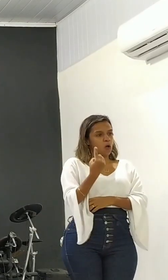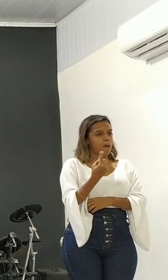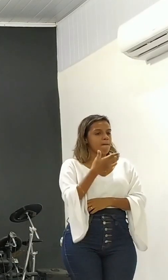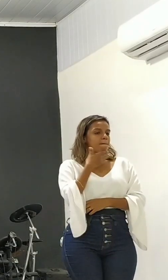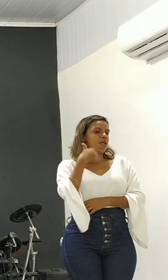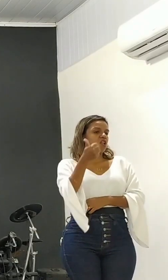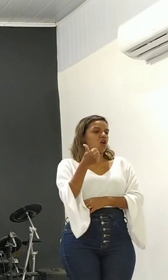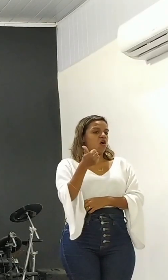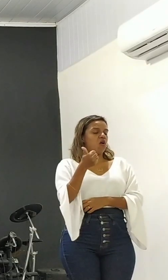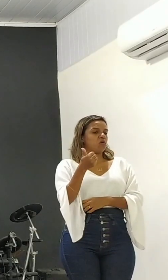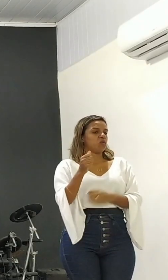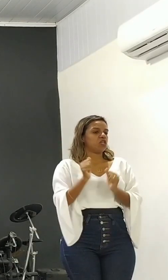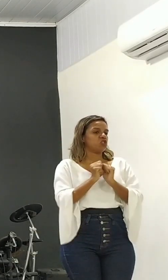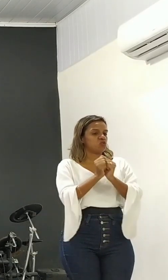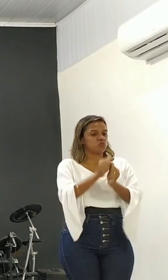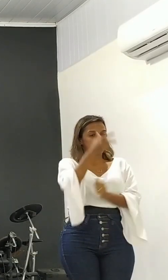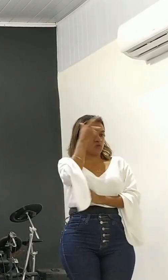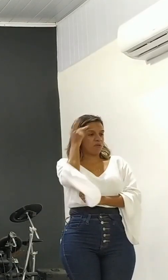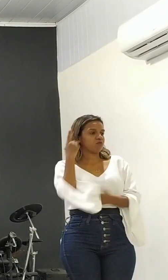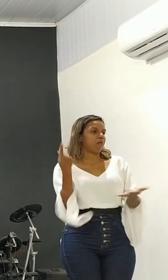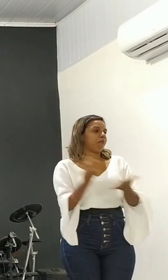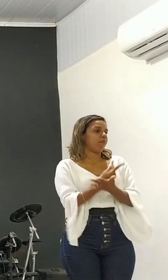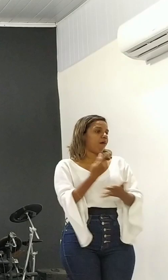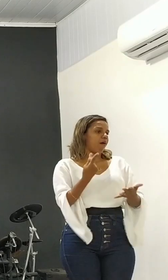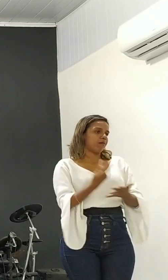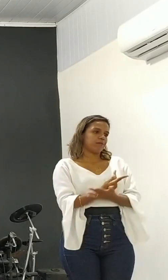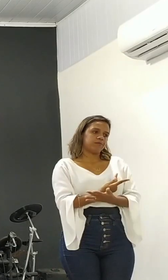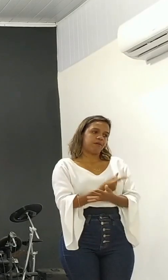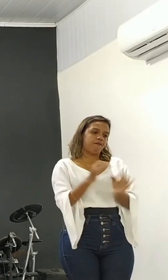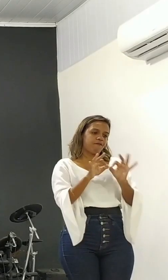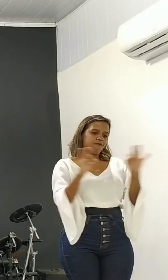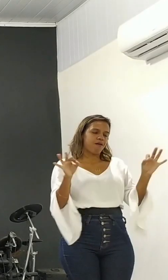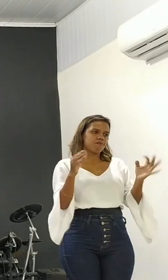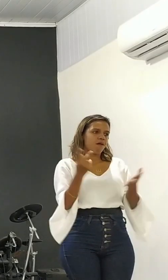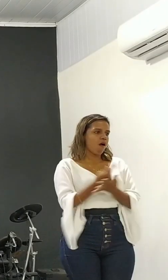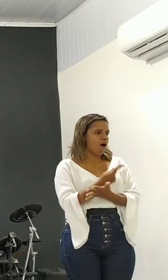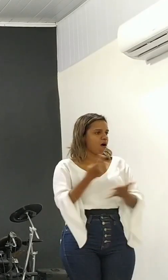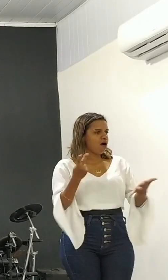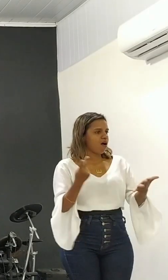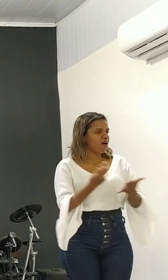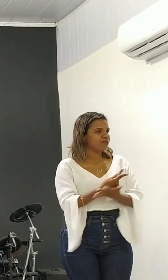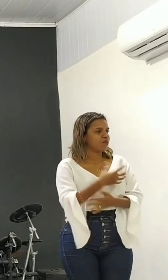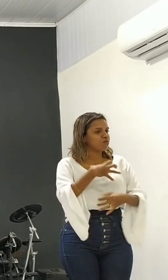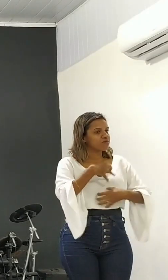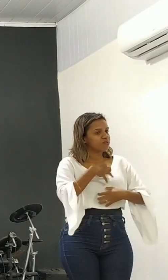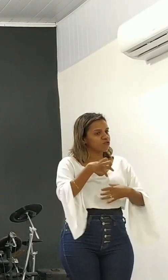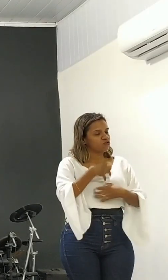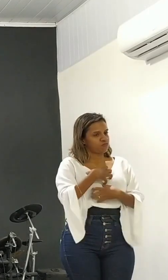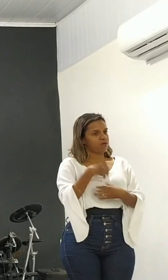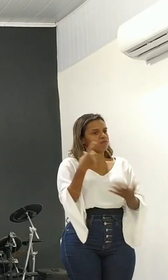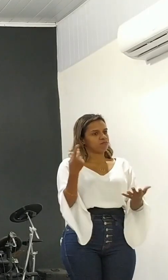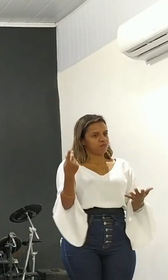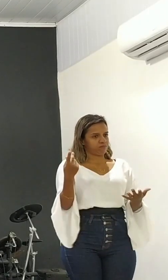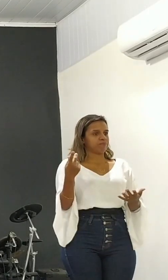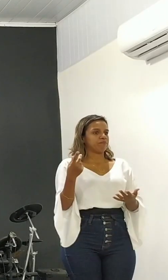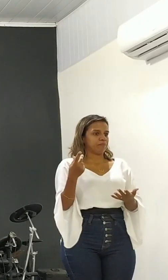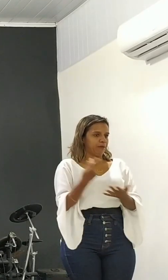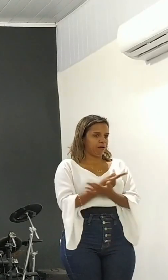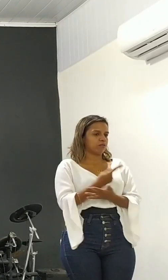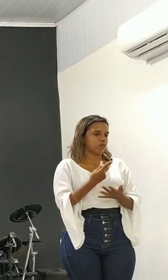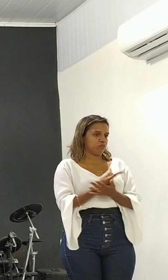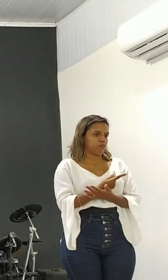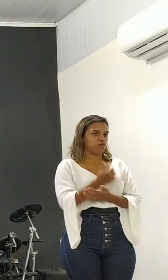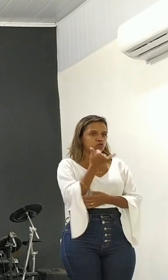mal acompanhado? É um sentimento de solidão. Antes só do que mal acompanhado.